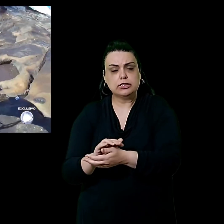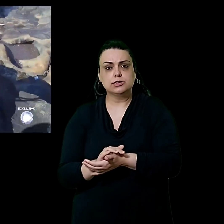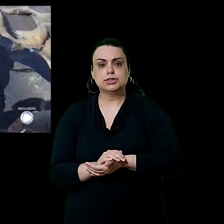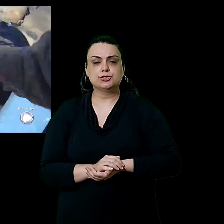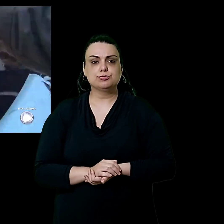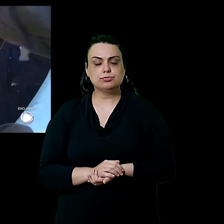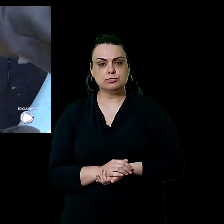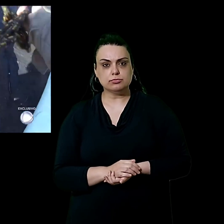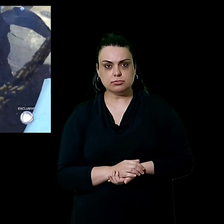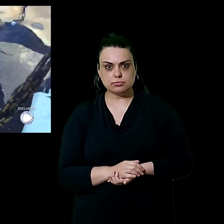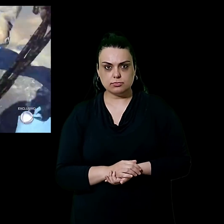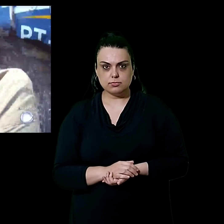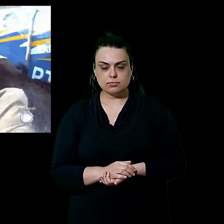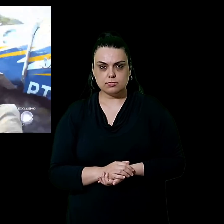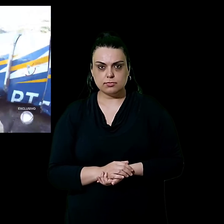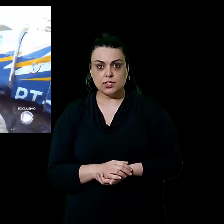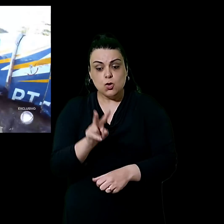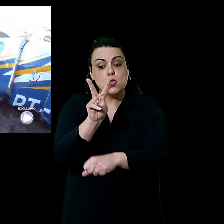Aqui!